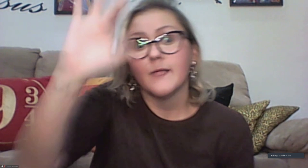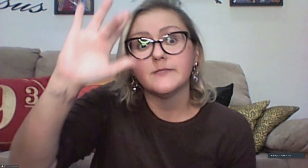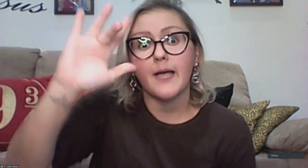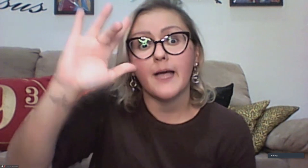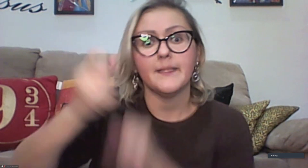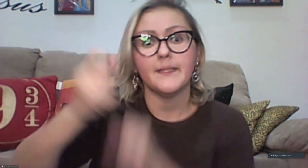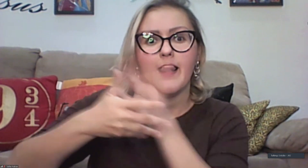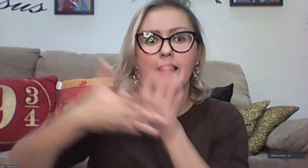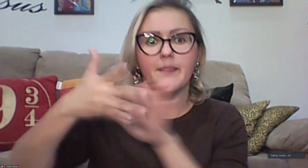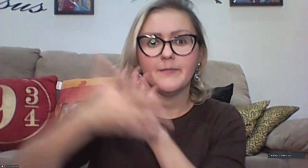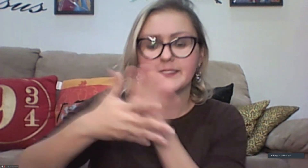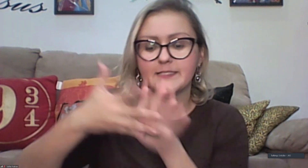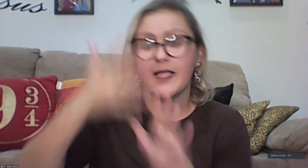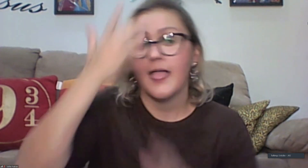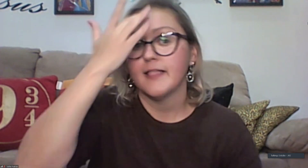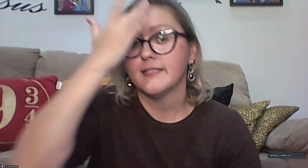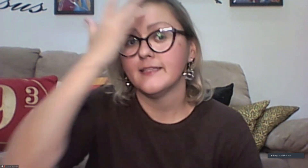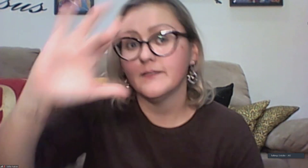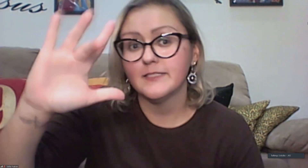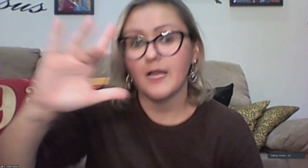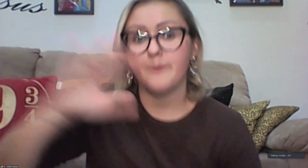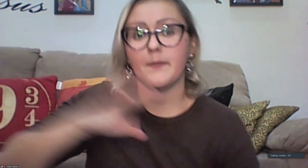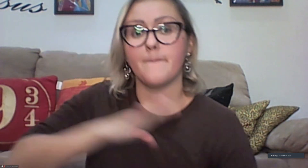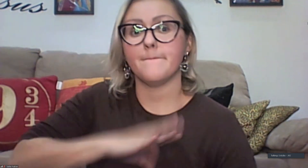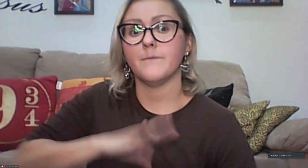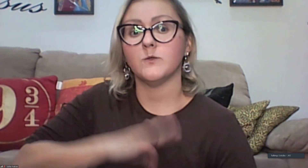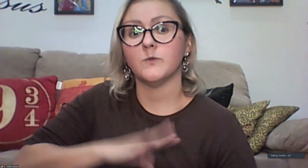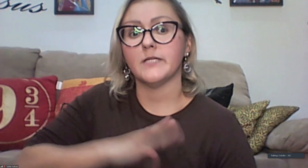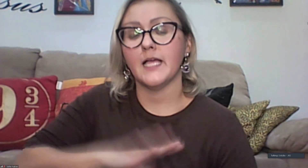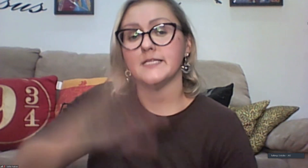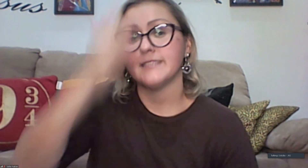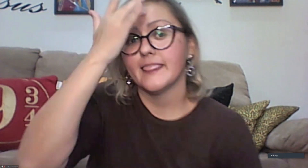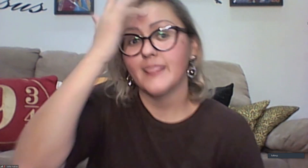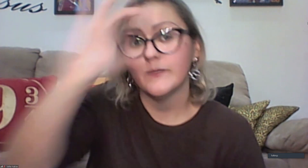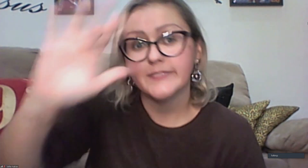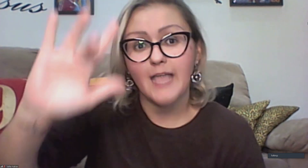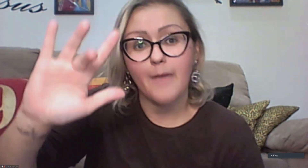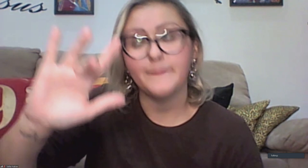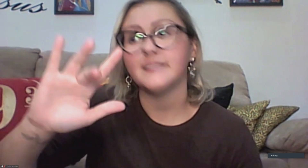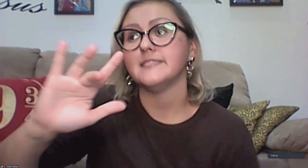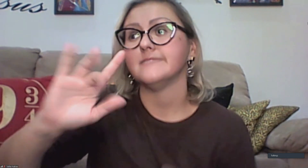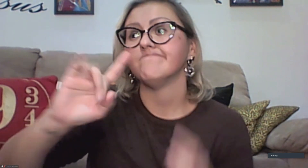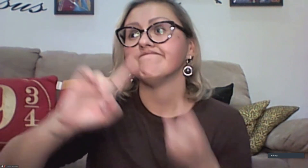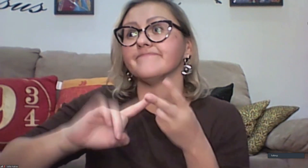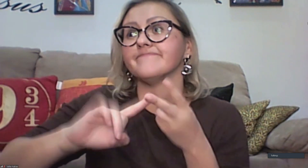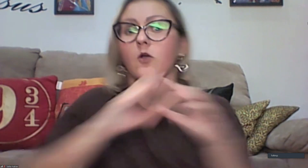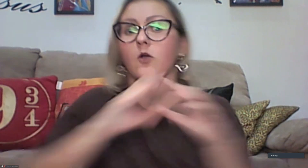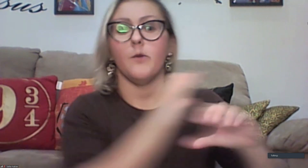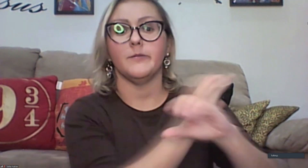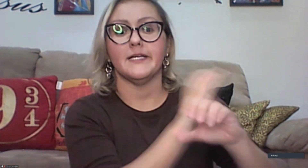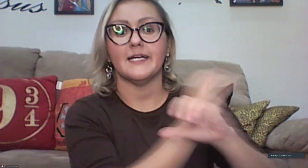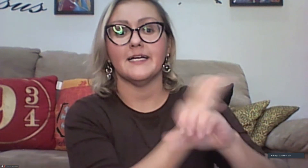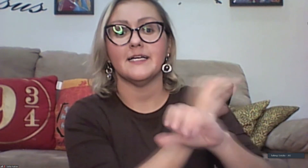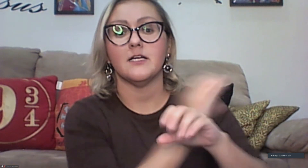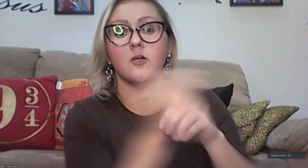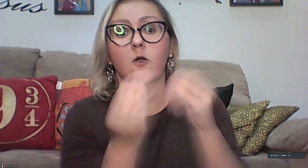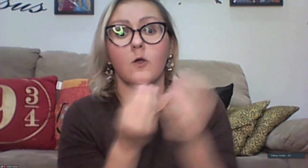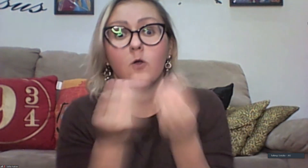professor, você descobriu que tem um aluno surdo que não sabe língua de sinais, não sabe língua